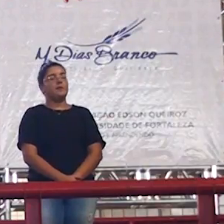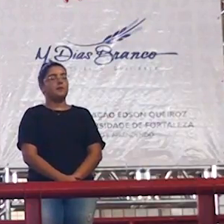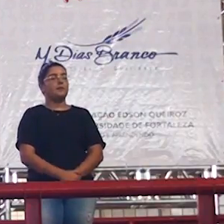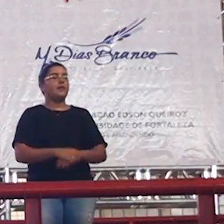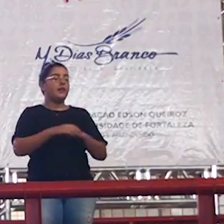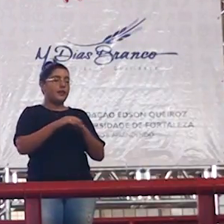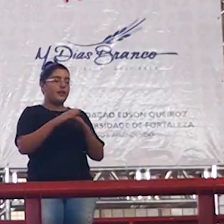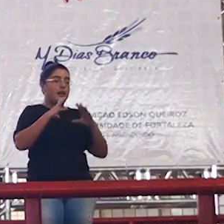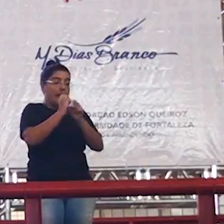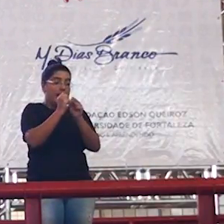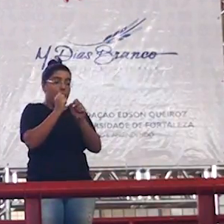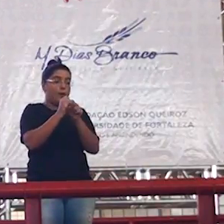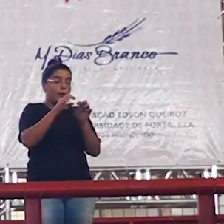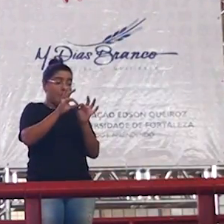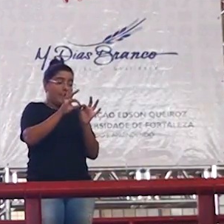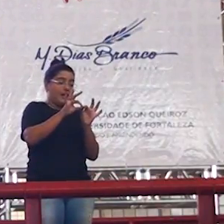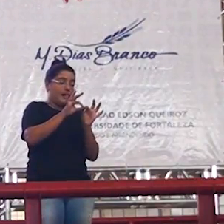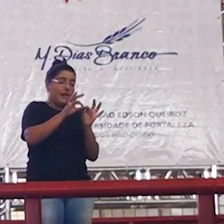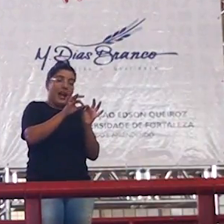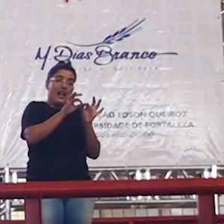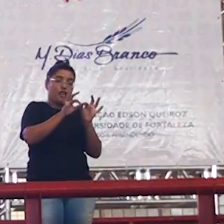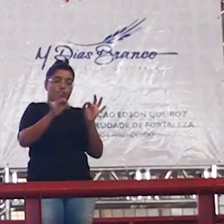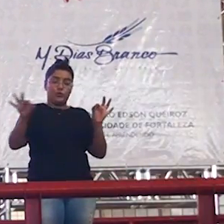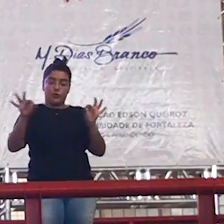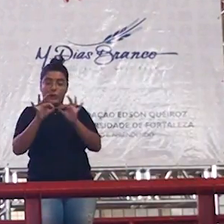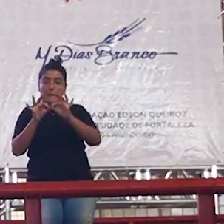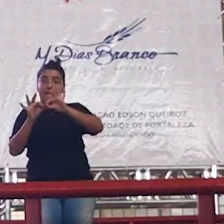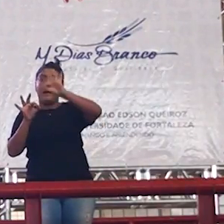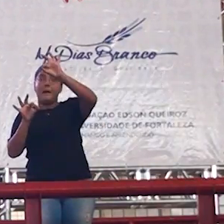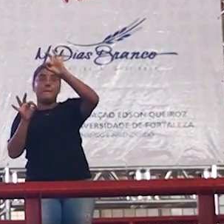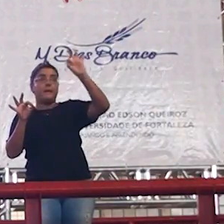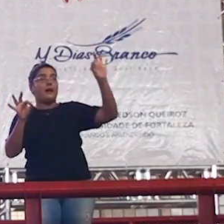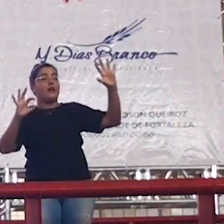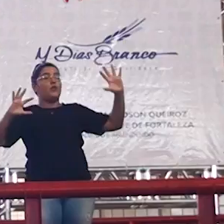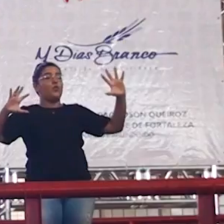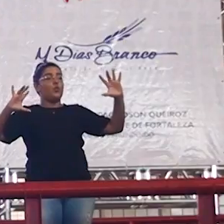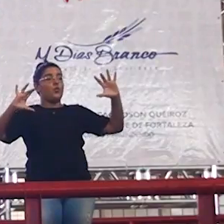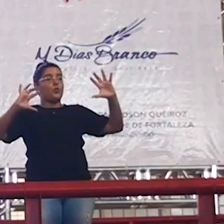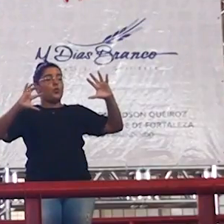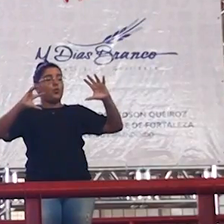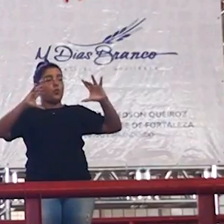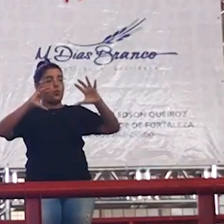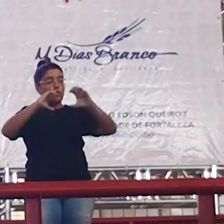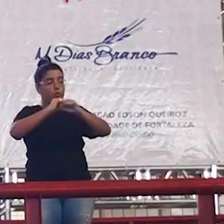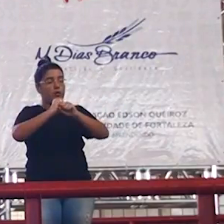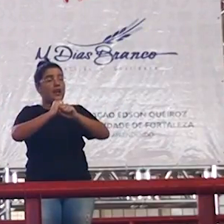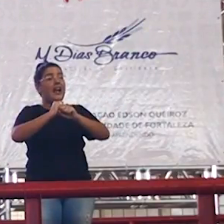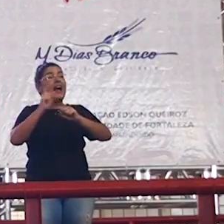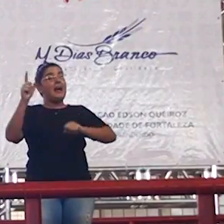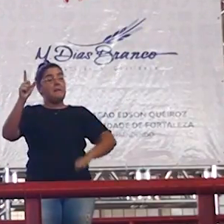Calcular a área daquele terreno que está irregular.